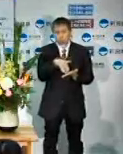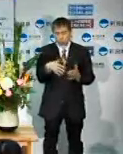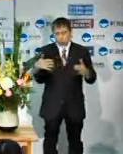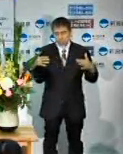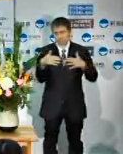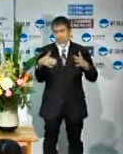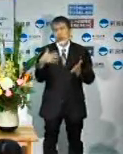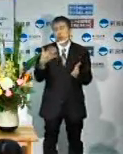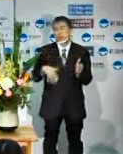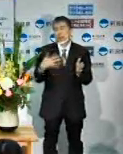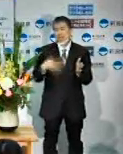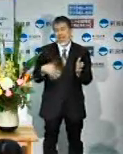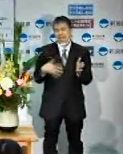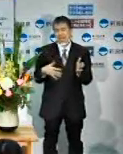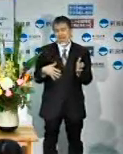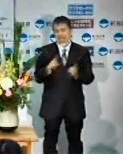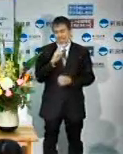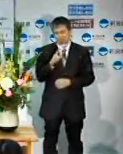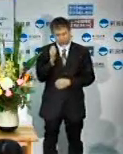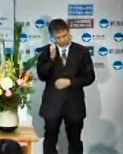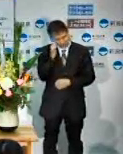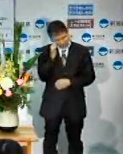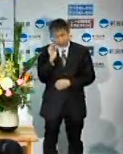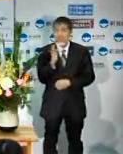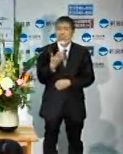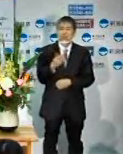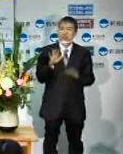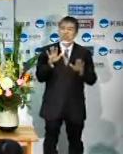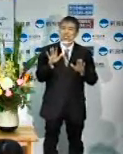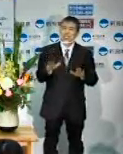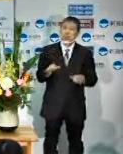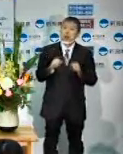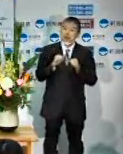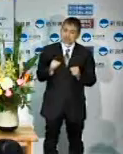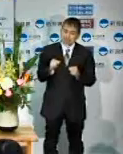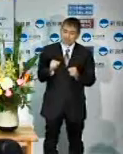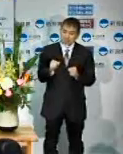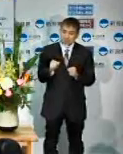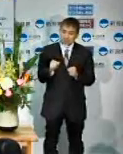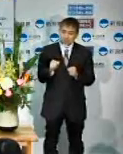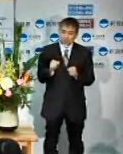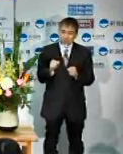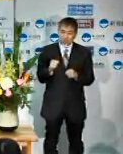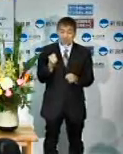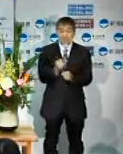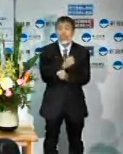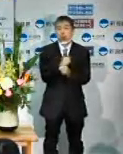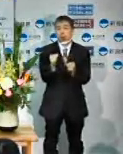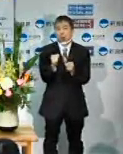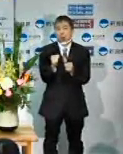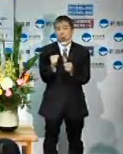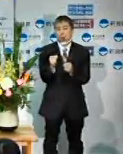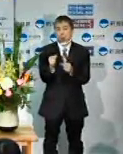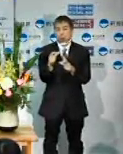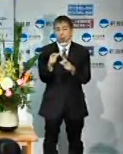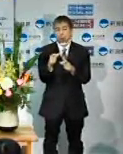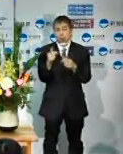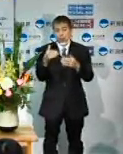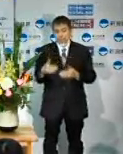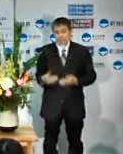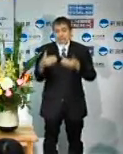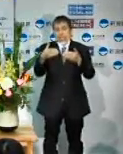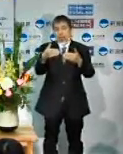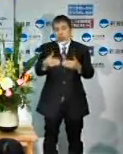何とも言いませんけれども、何かまたもう一度今やってる実証事業的なものをやってますけれども、それがもう一段なんか進